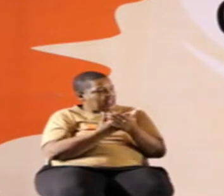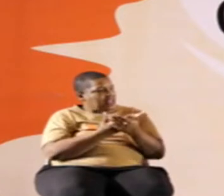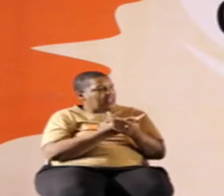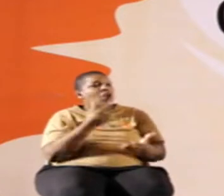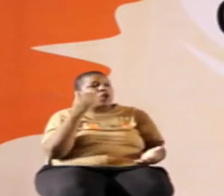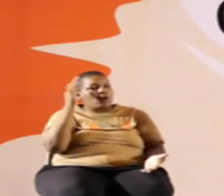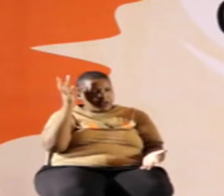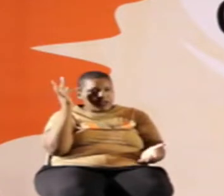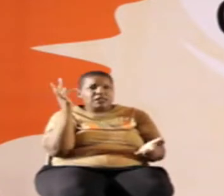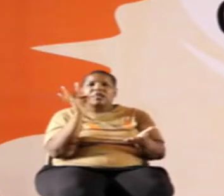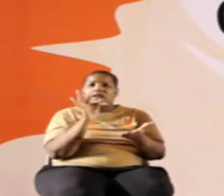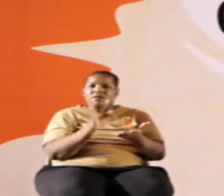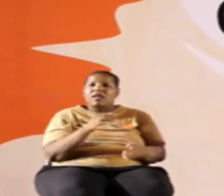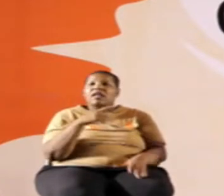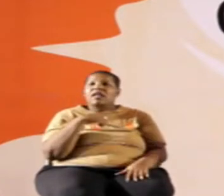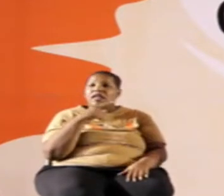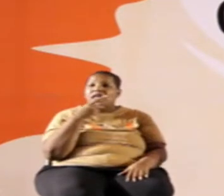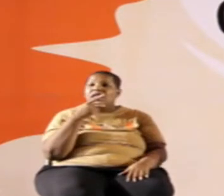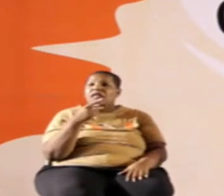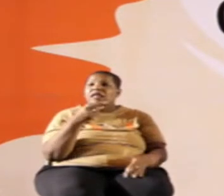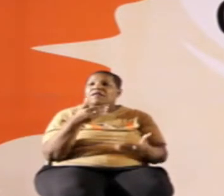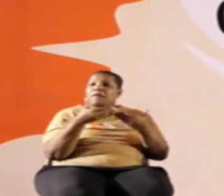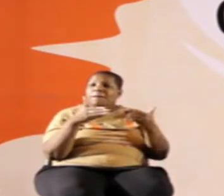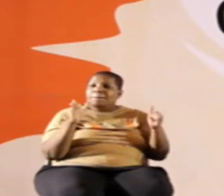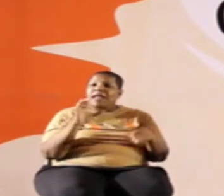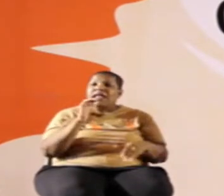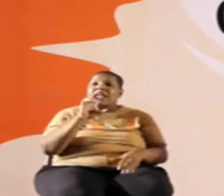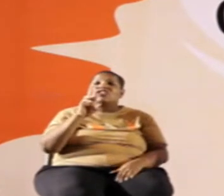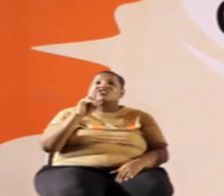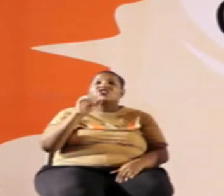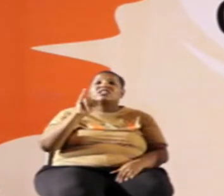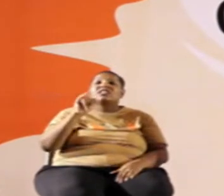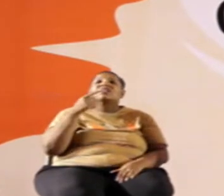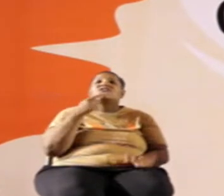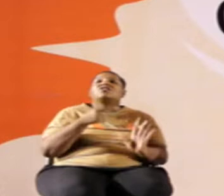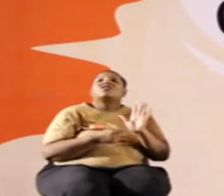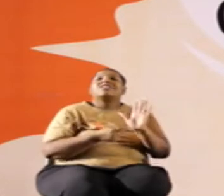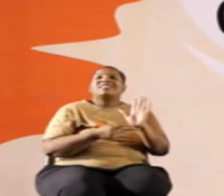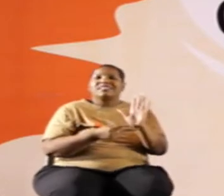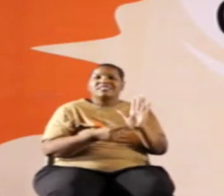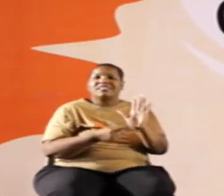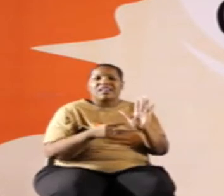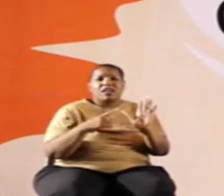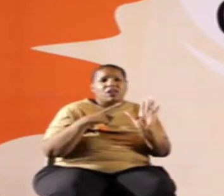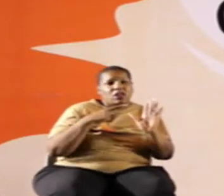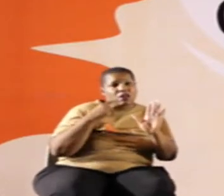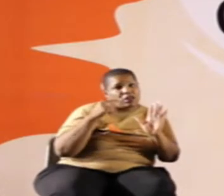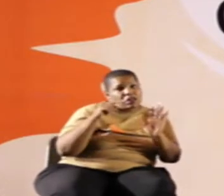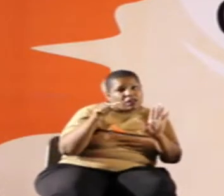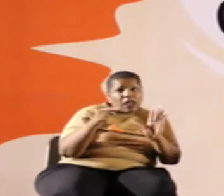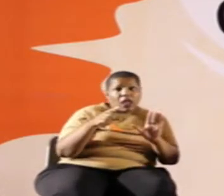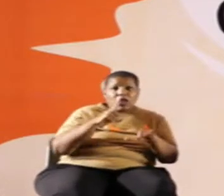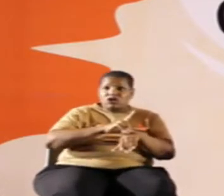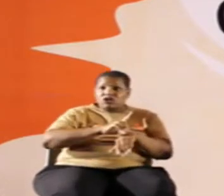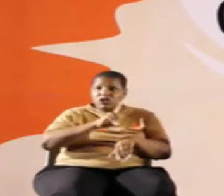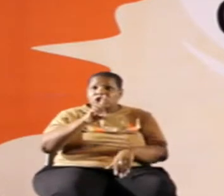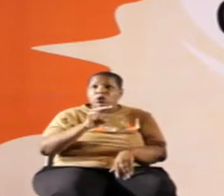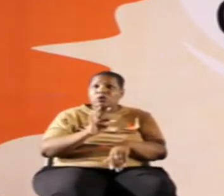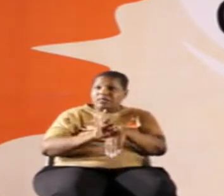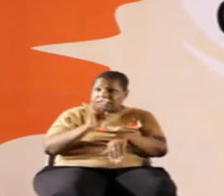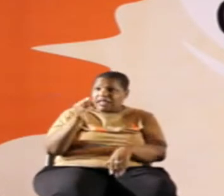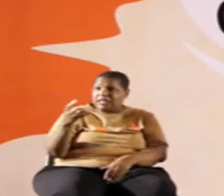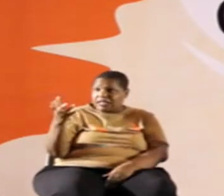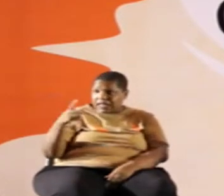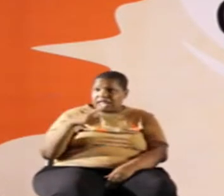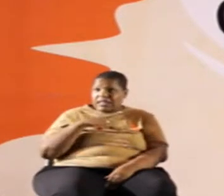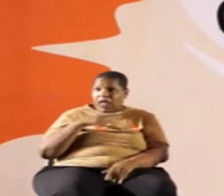fé. Porque eles abrem editais para dizer todo mundo, olha, você tem uma dissertação, uma tese, alguma